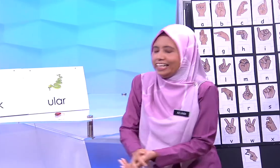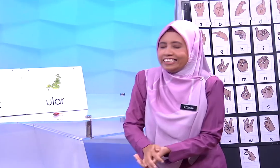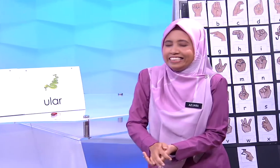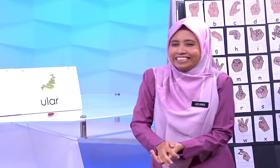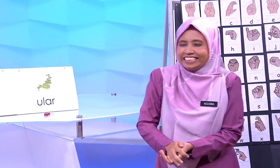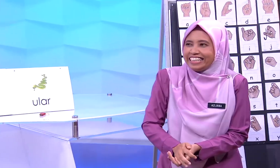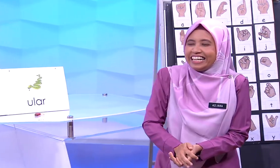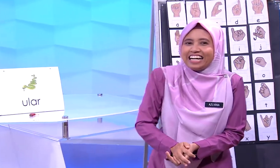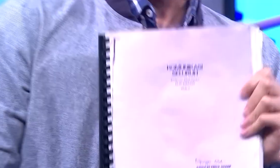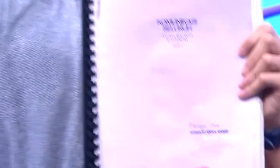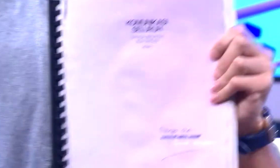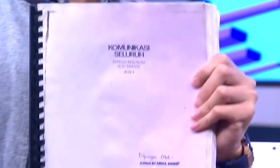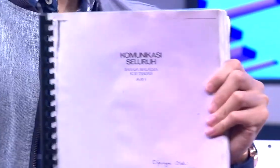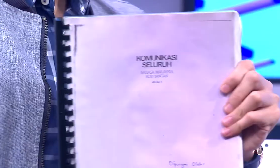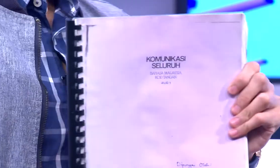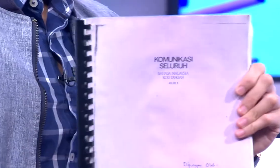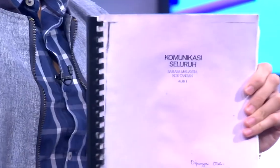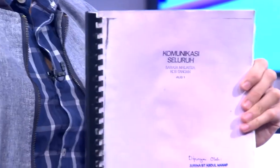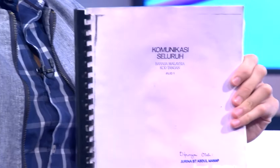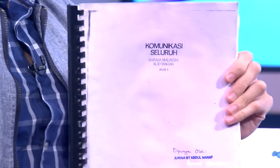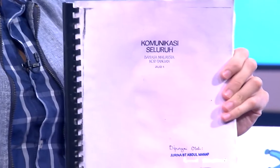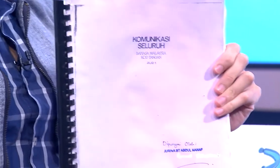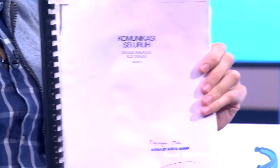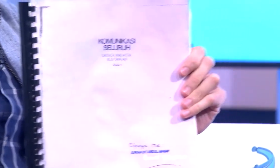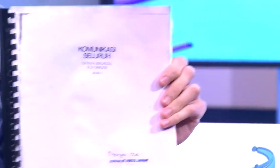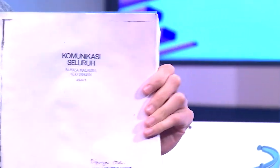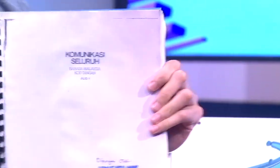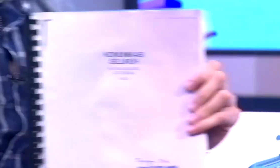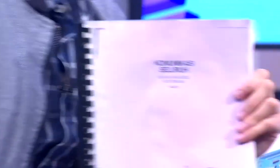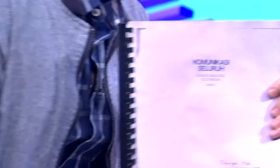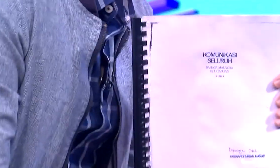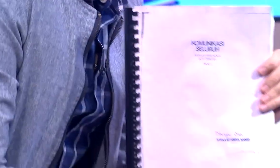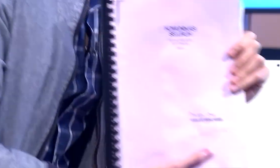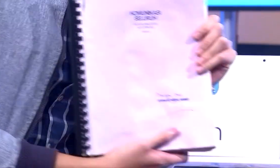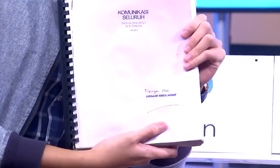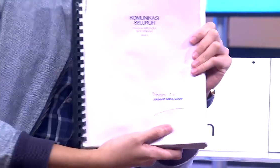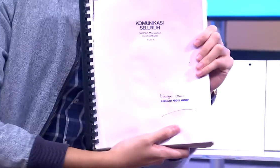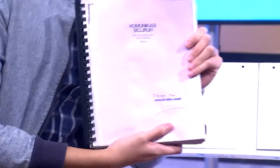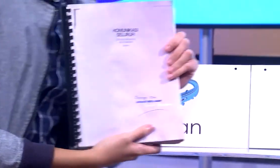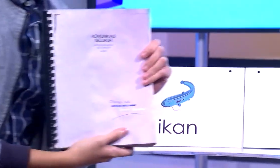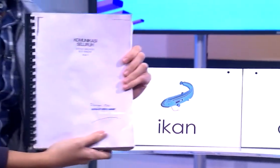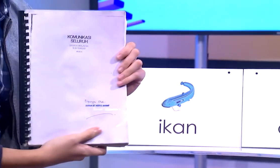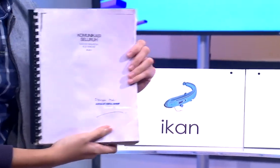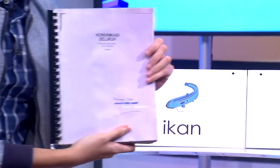tebalnya apa ini cukup pinjam dari kawan ceguk dibagi-bagi ini